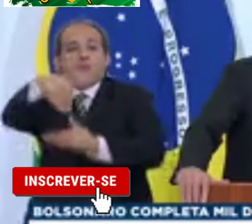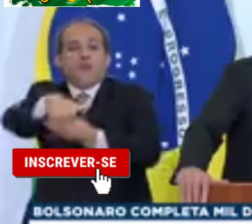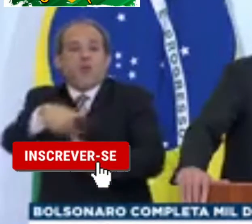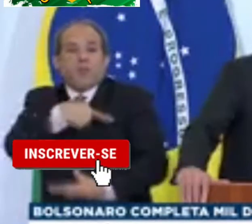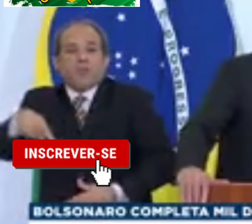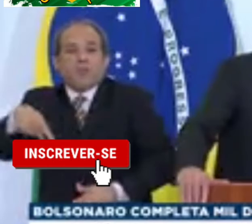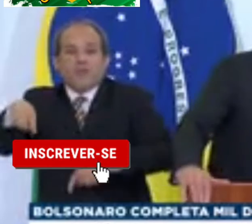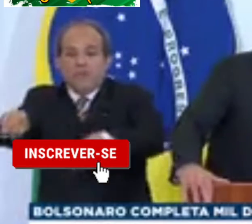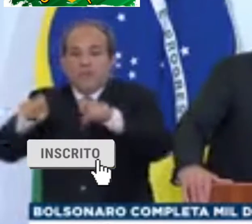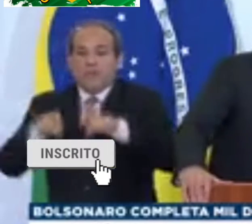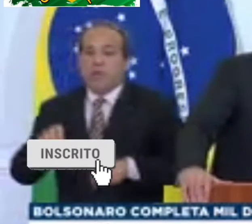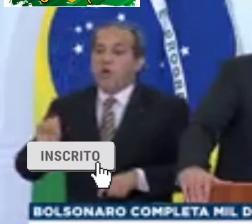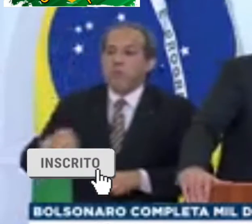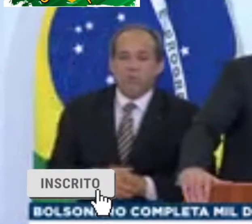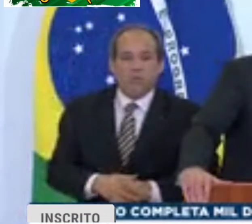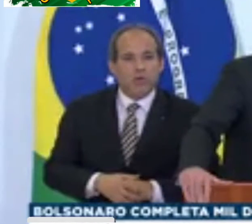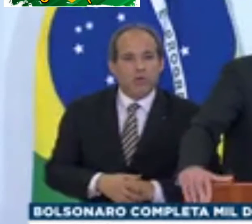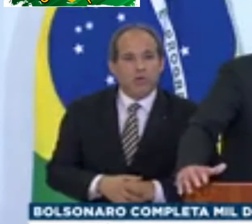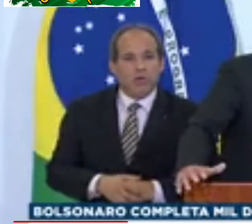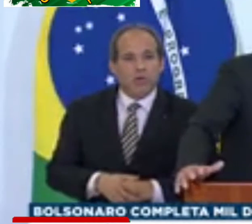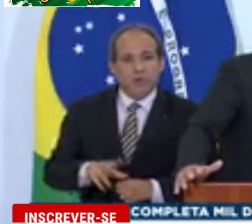dias sem corrupção,